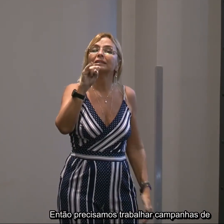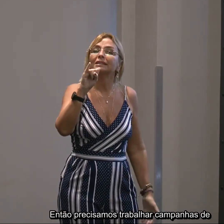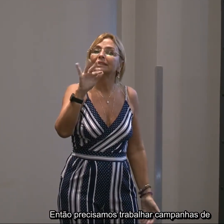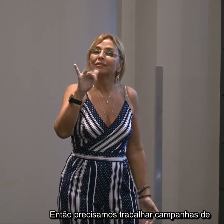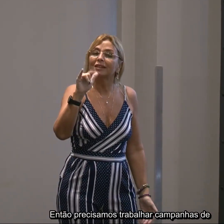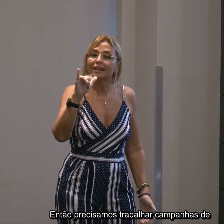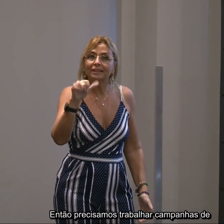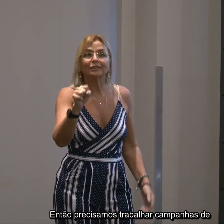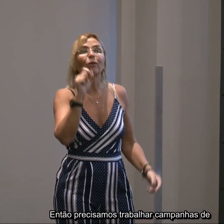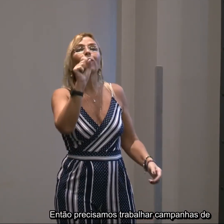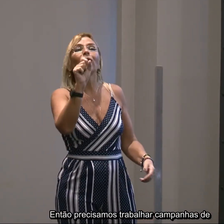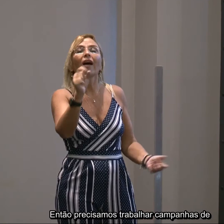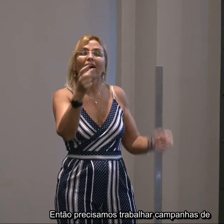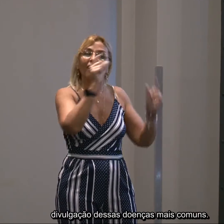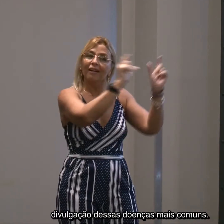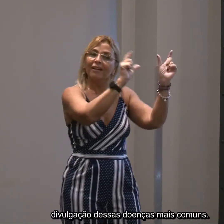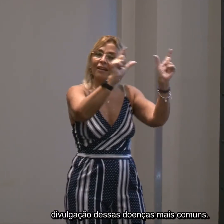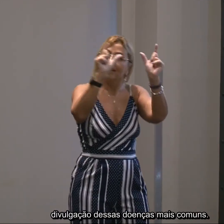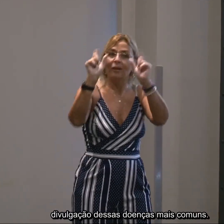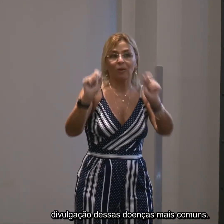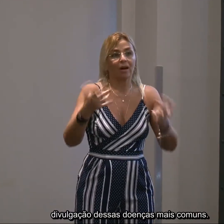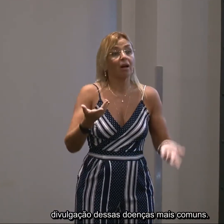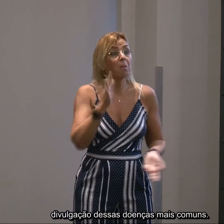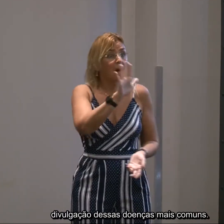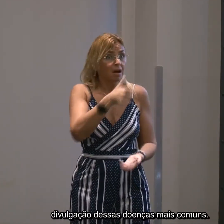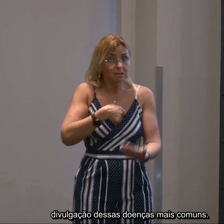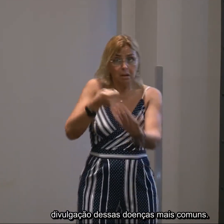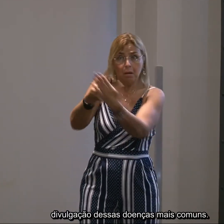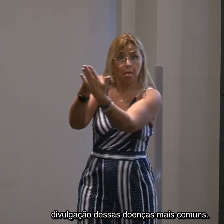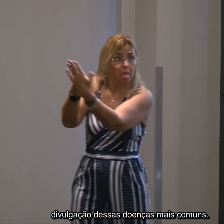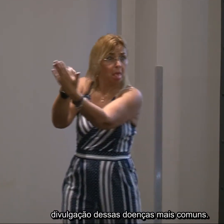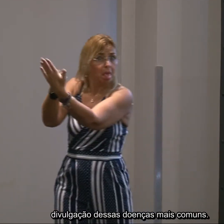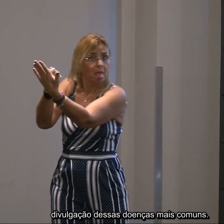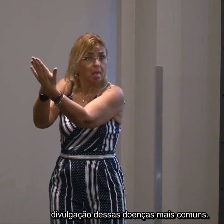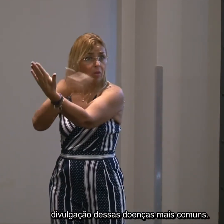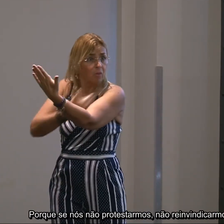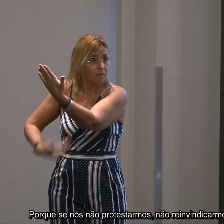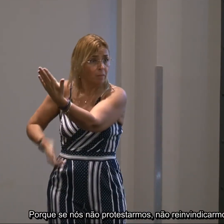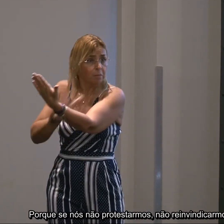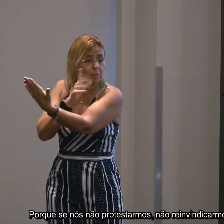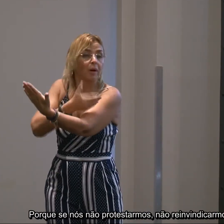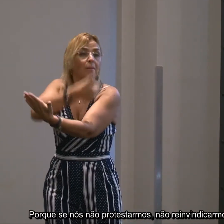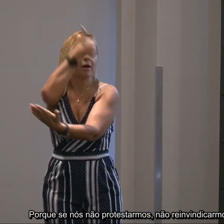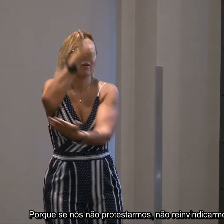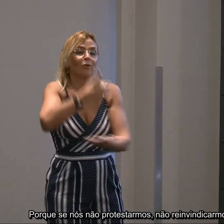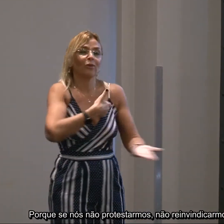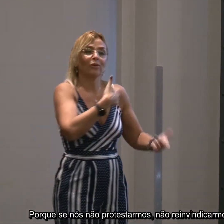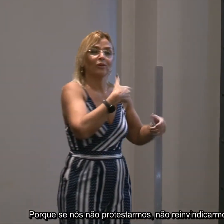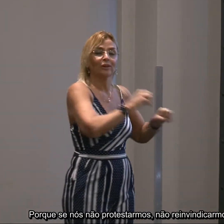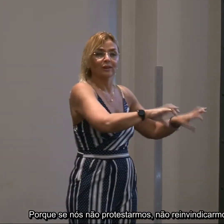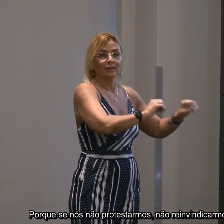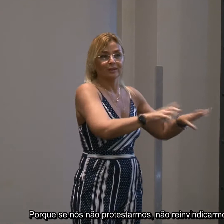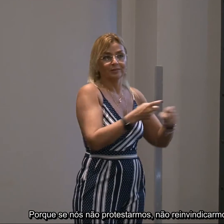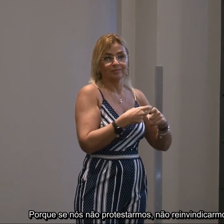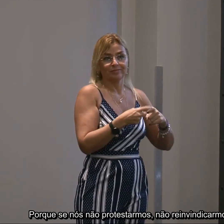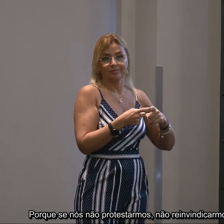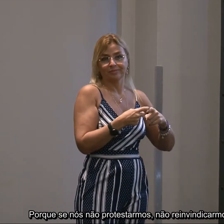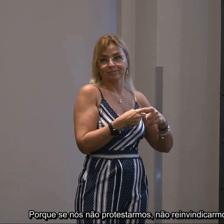trabalhar campanhas de divulgação dessas doenças mais comuns, porque se a gente não protesta, se a gente